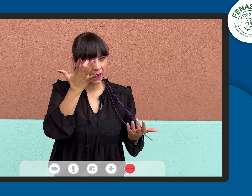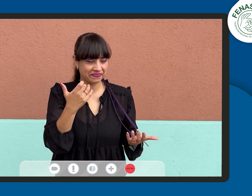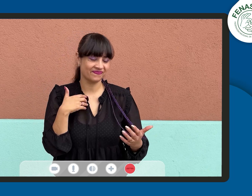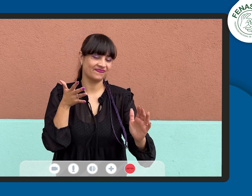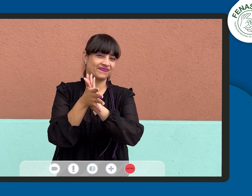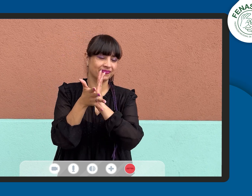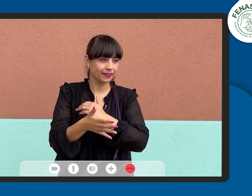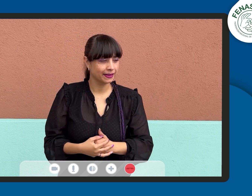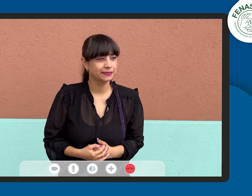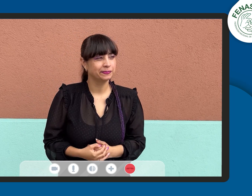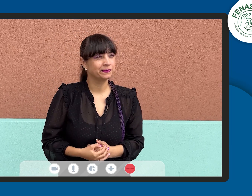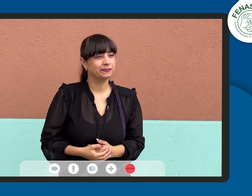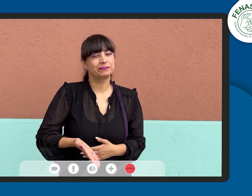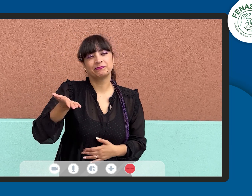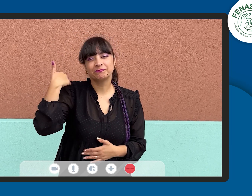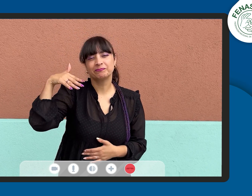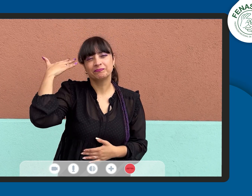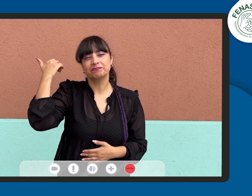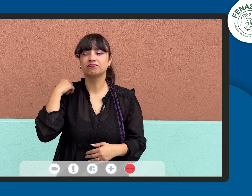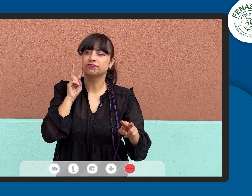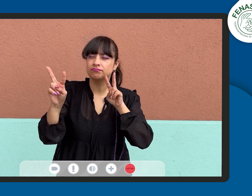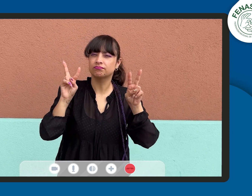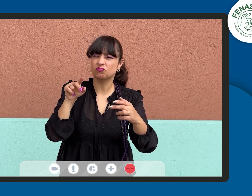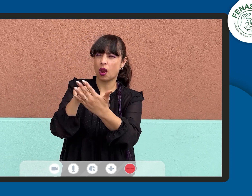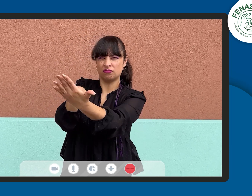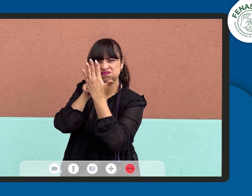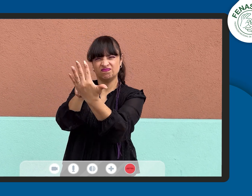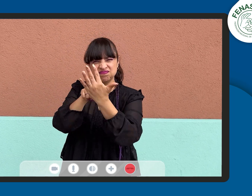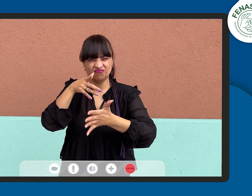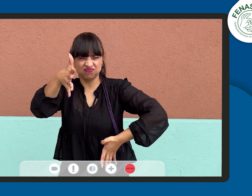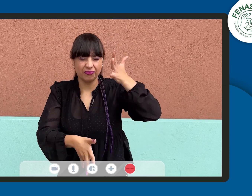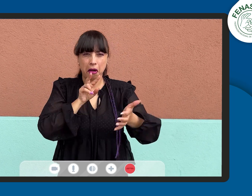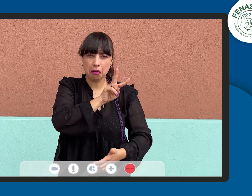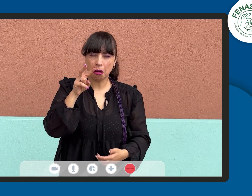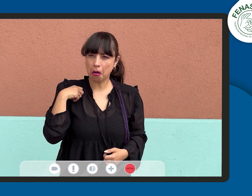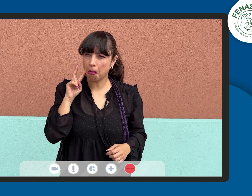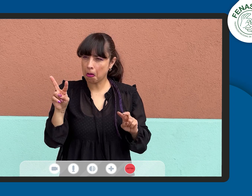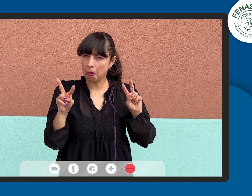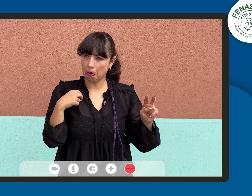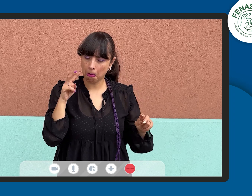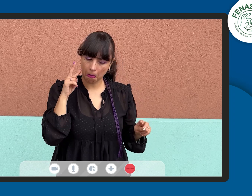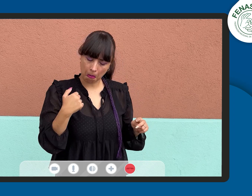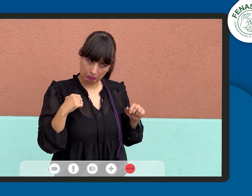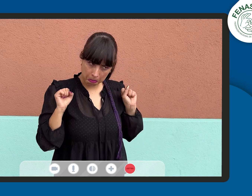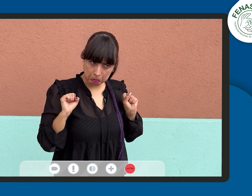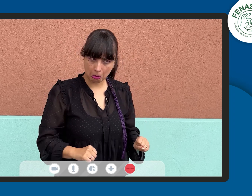espacios. Siempre que veía estas expresiones artísticas me decía, yo puedo hacerlo, y hasta me imaginaba